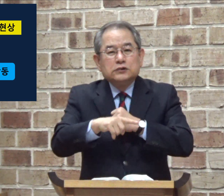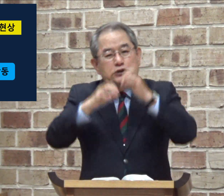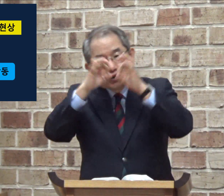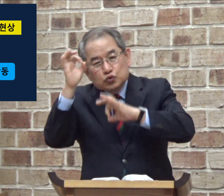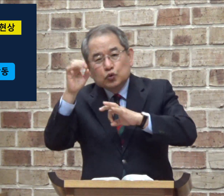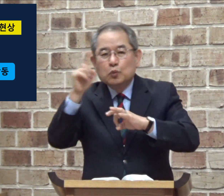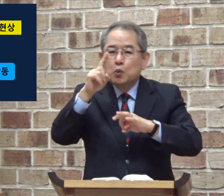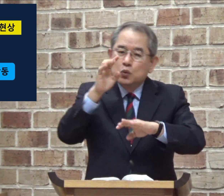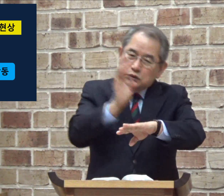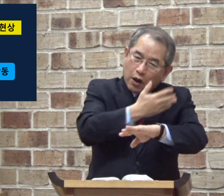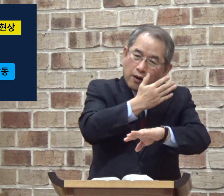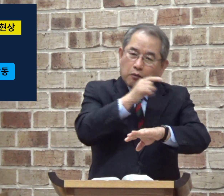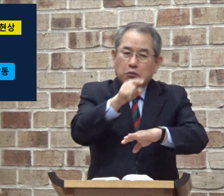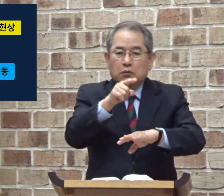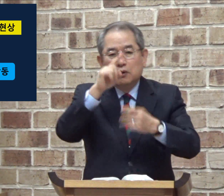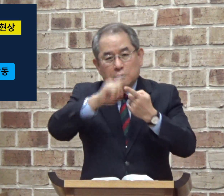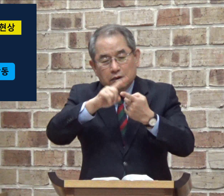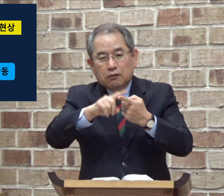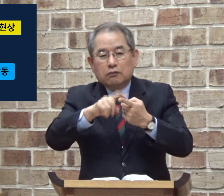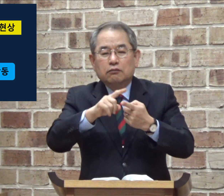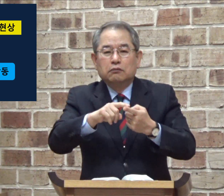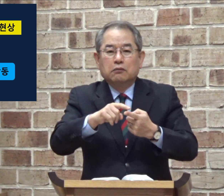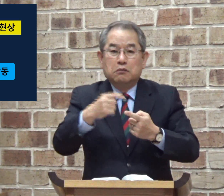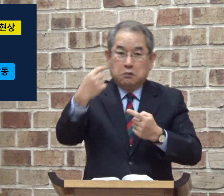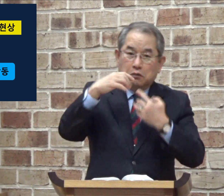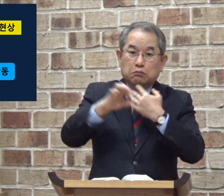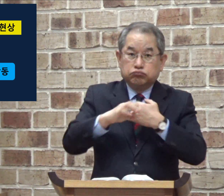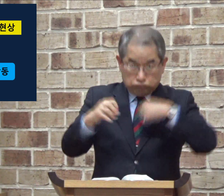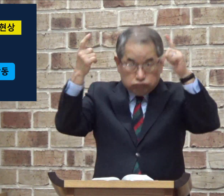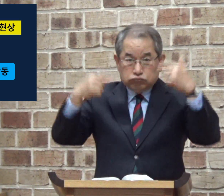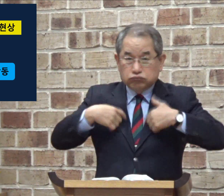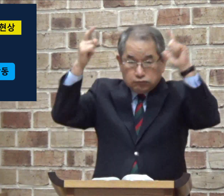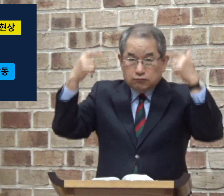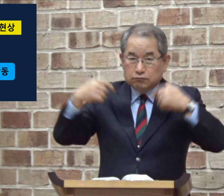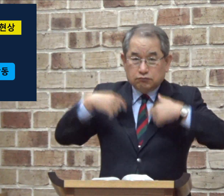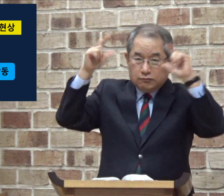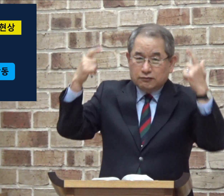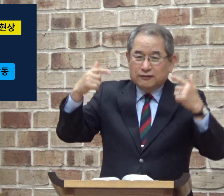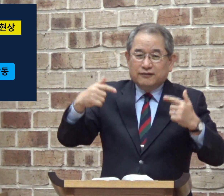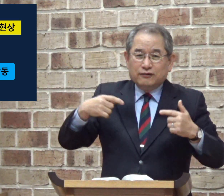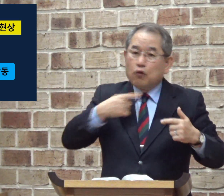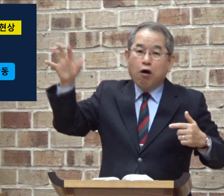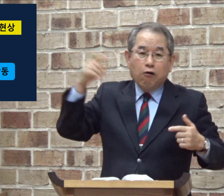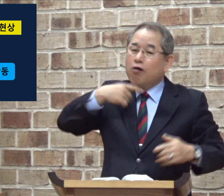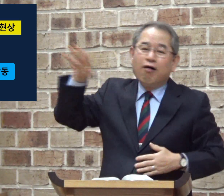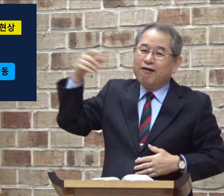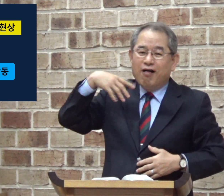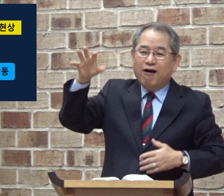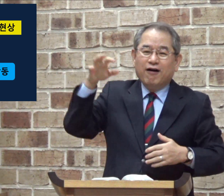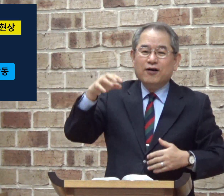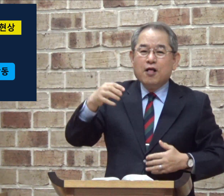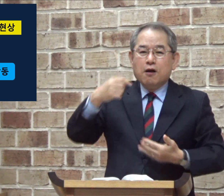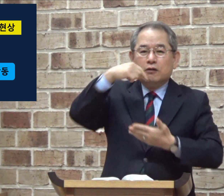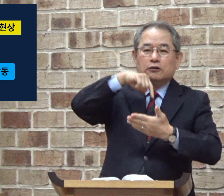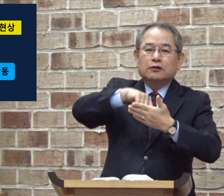이 현대사회에서는 서로가 서로에 대한 무관심의 현상들이 일어납니다. 지나친 무관심 현상,